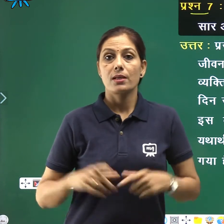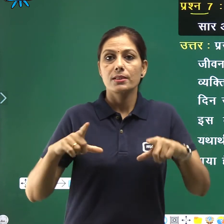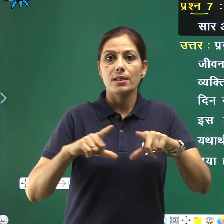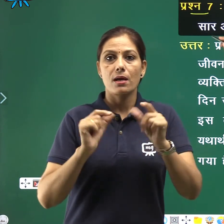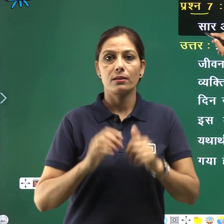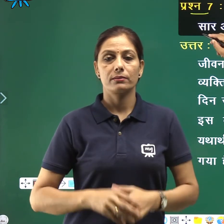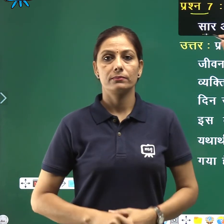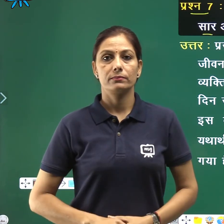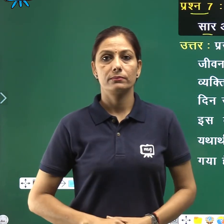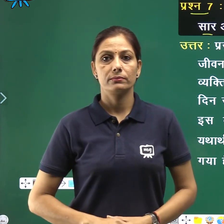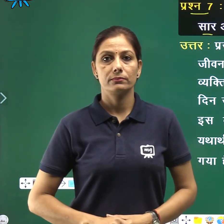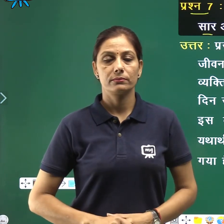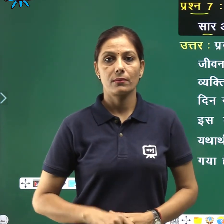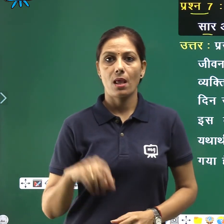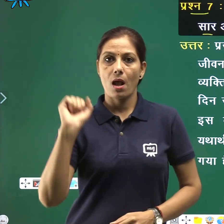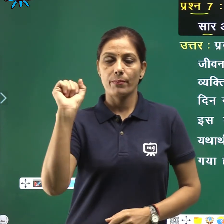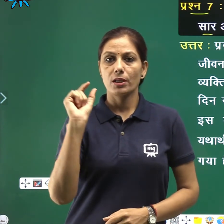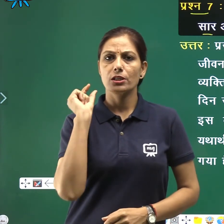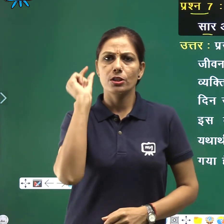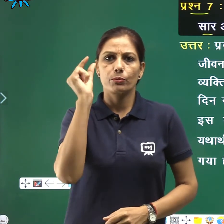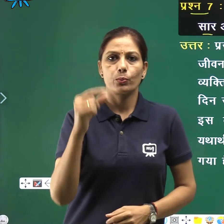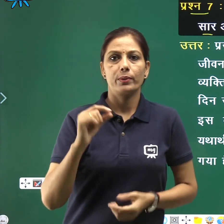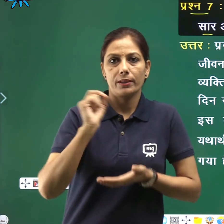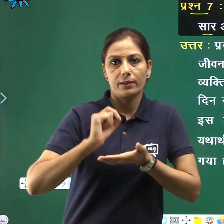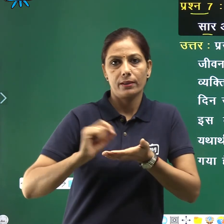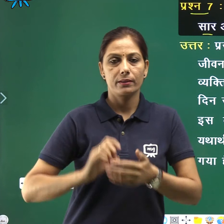सार अपने शब्दों में लिखिए।